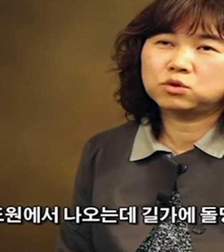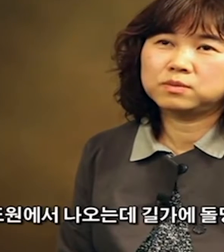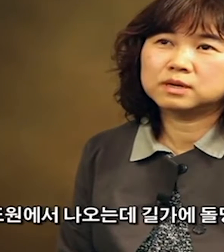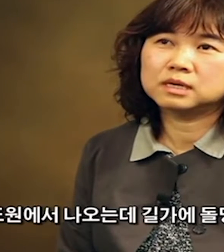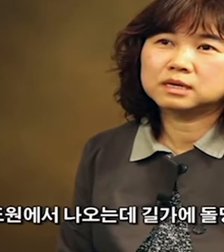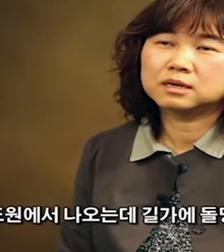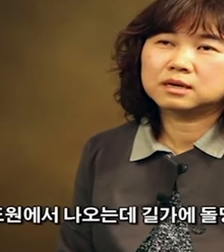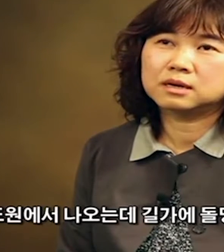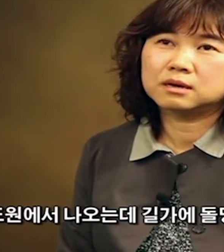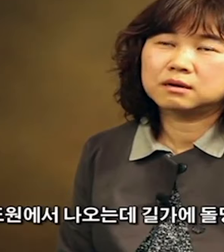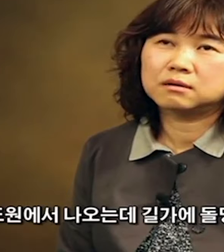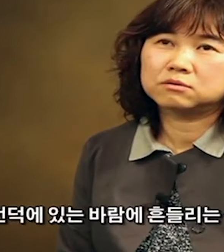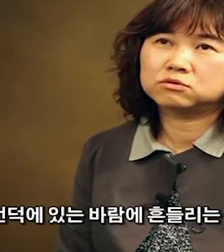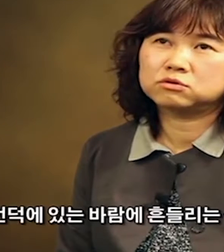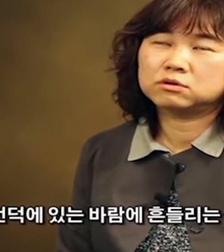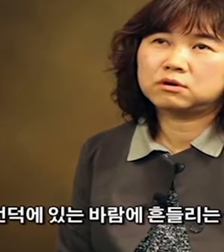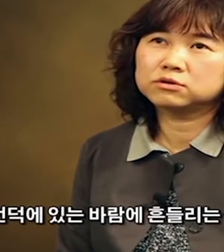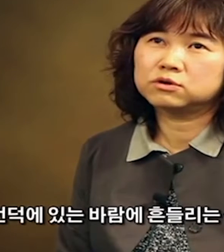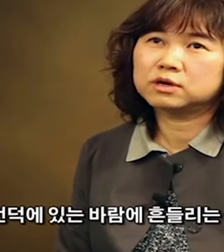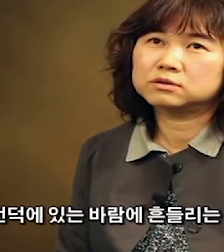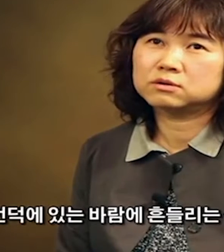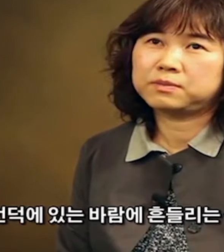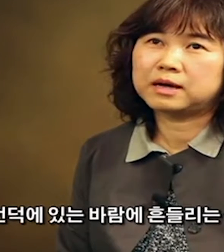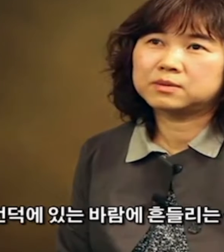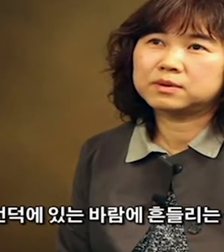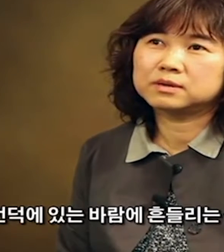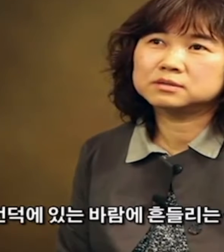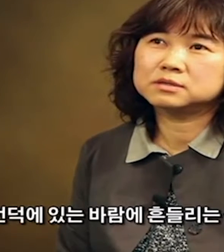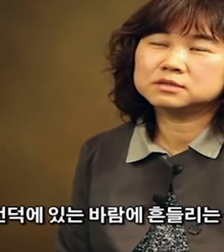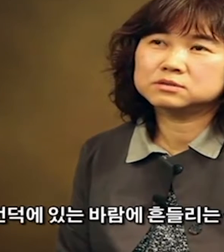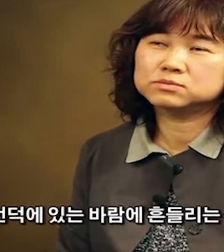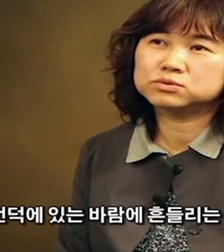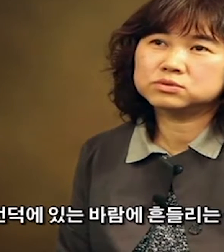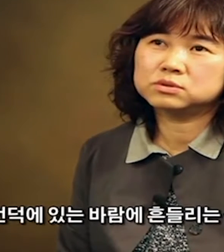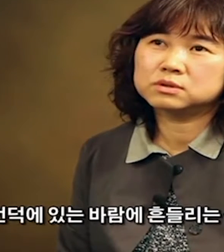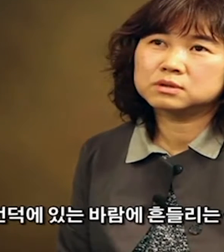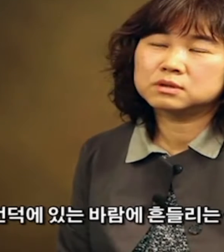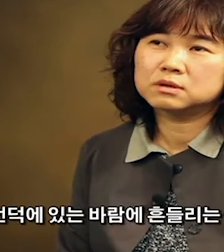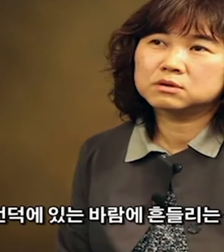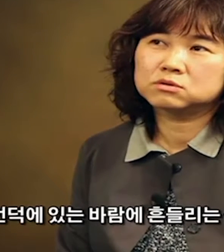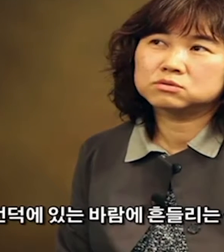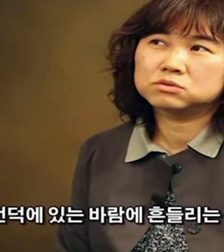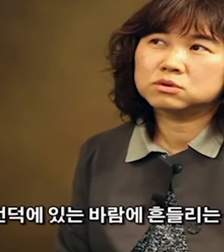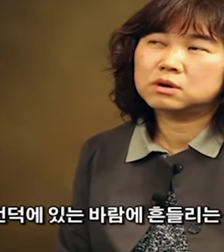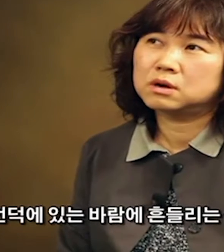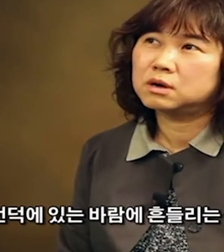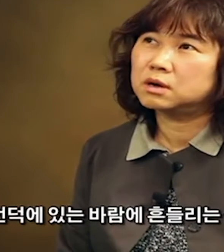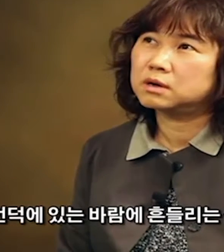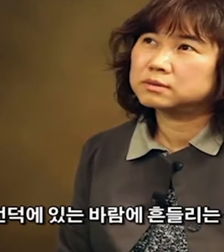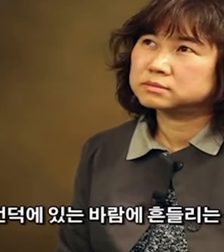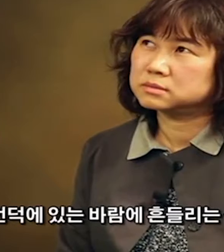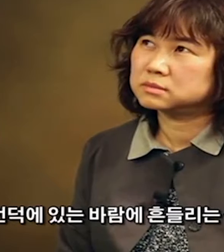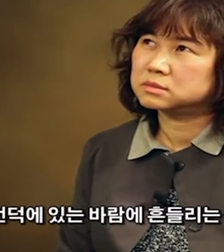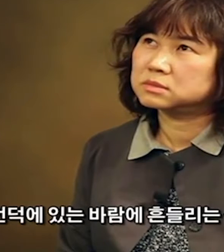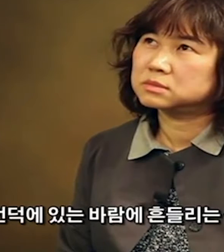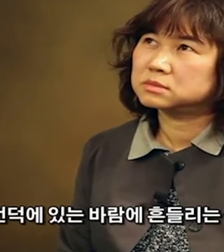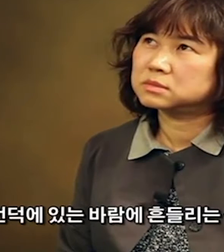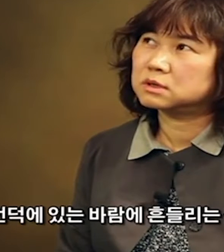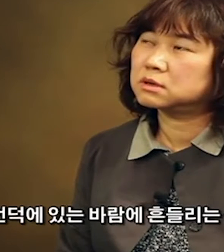길가의 돌멩이, 그리고 언덕에 있던 바람에 흔들리는 풀, 그리고